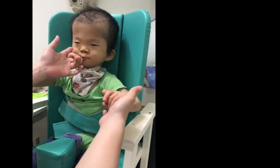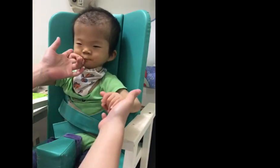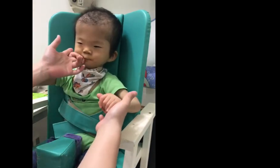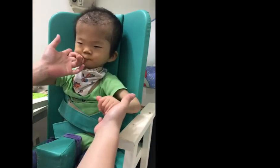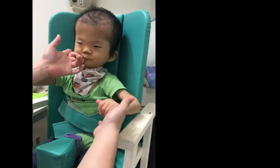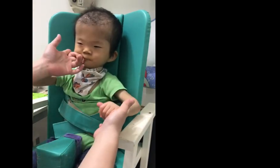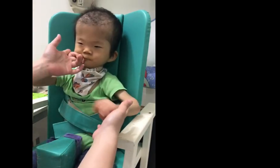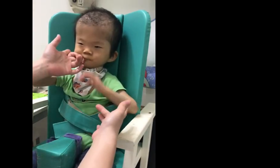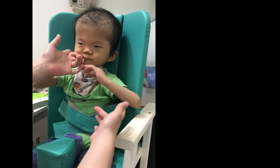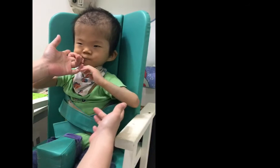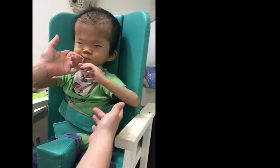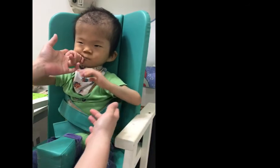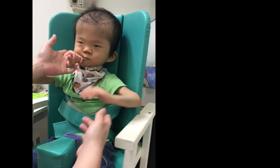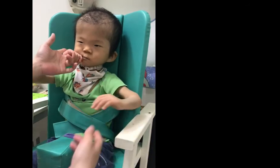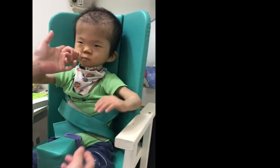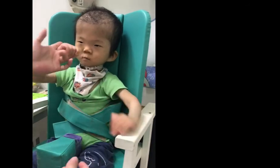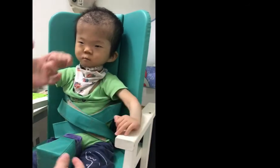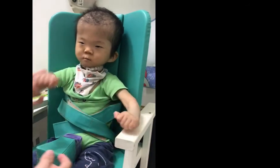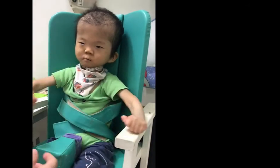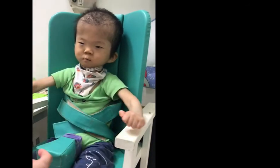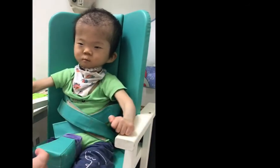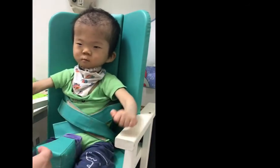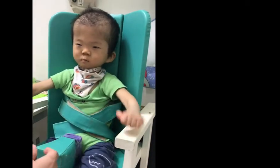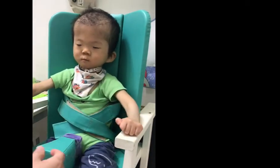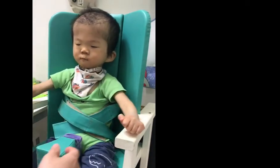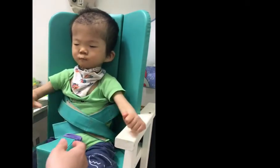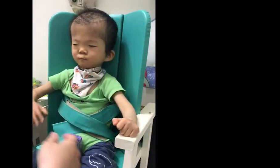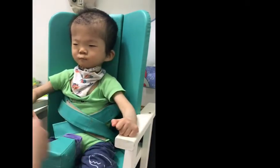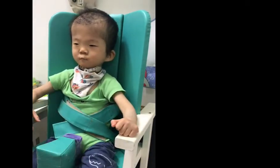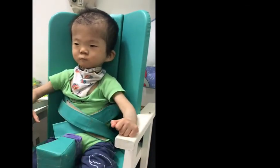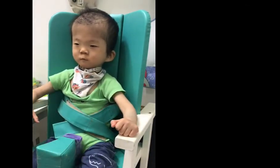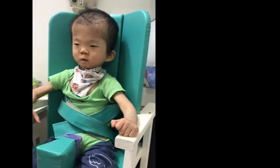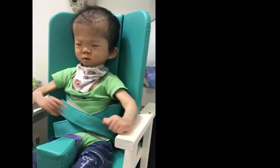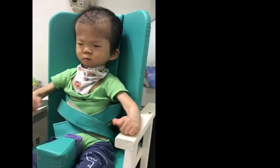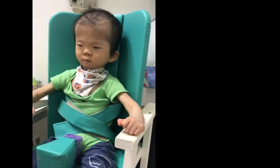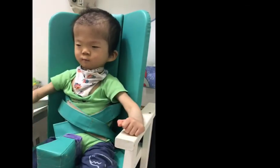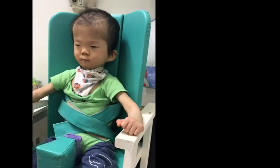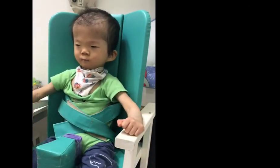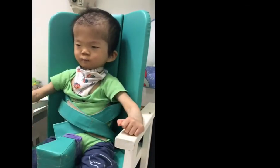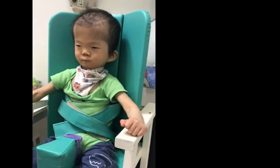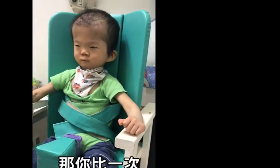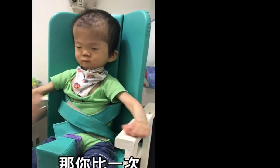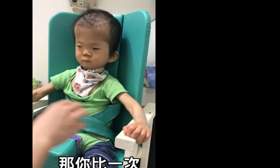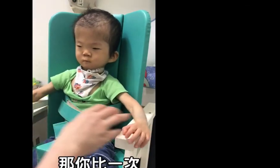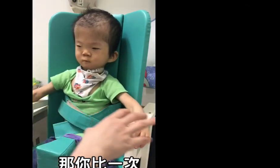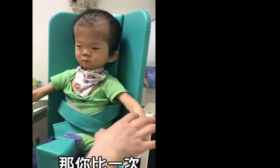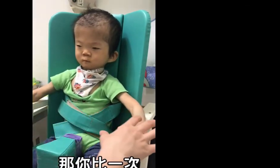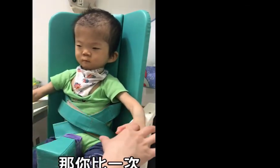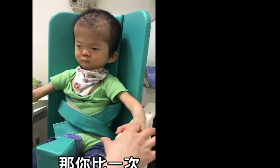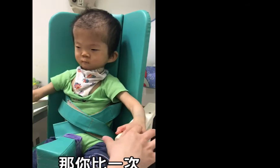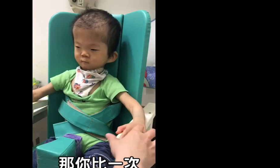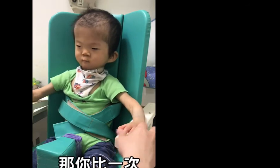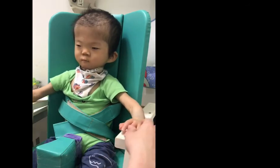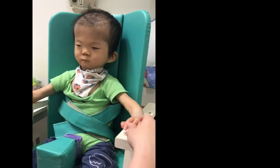吃吃哦，吃吃啊，好，好，你用比一次蛋糕好了，再比一